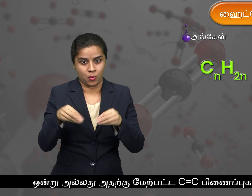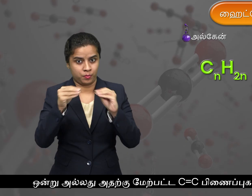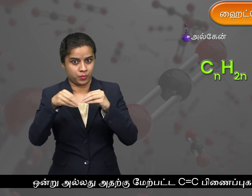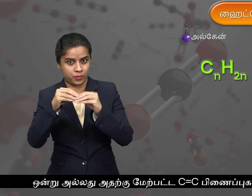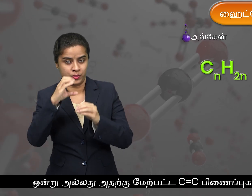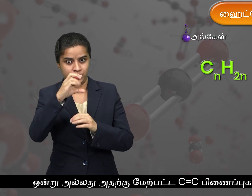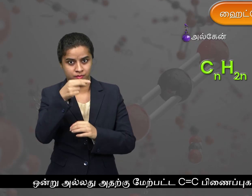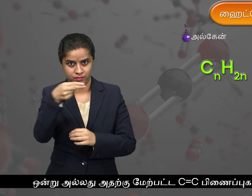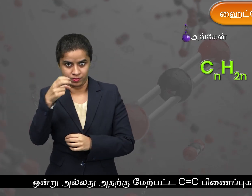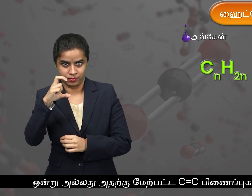C பிணைப்புகளை கொண்ட